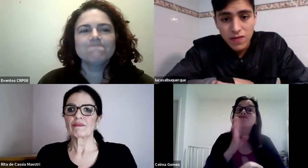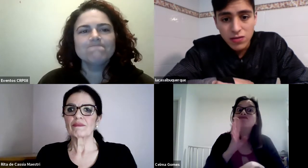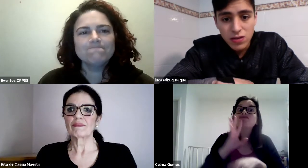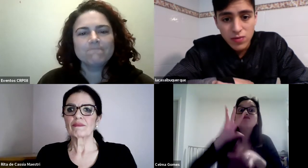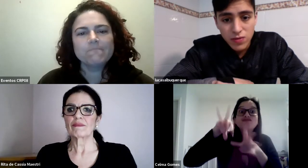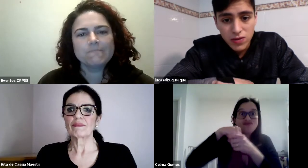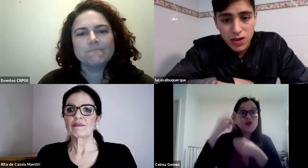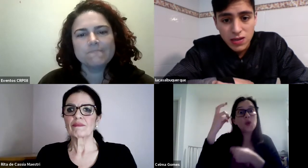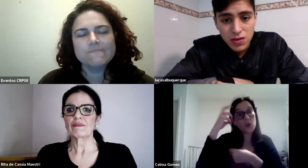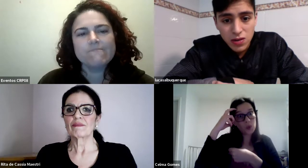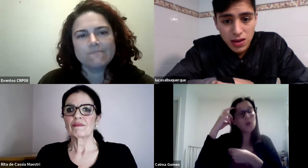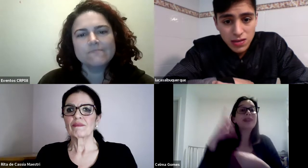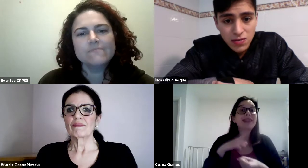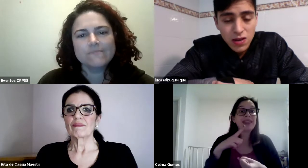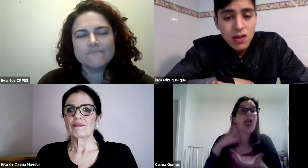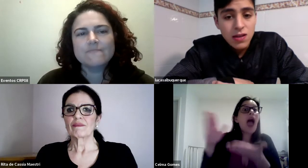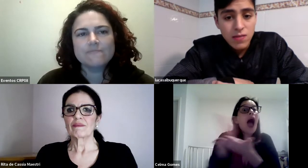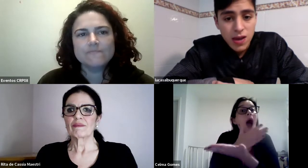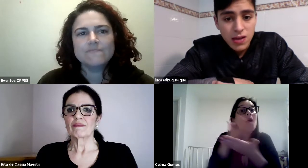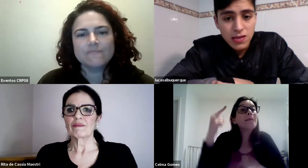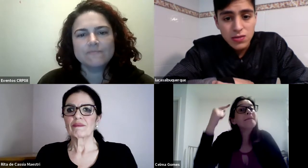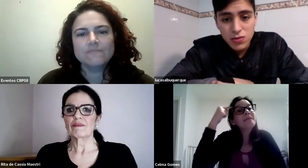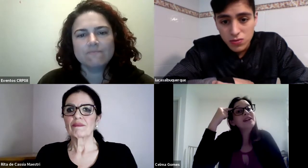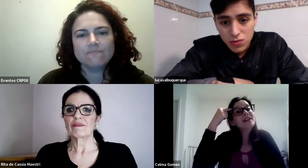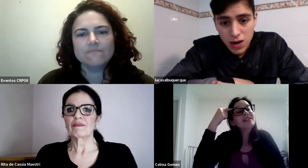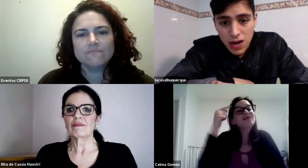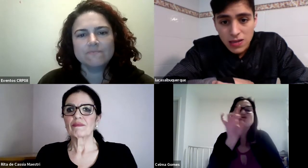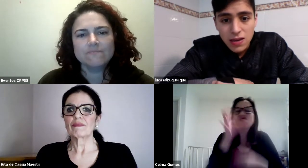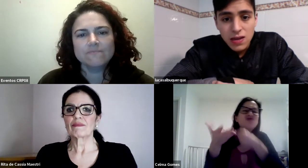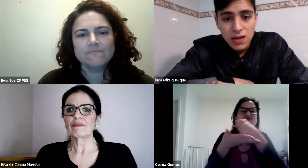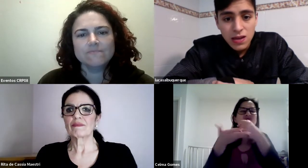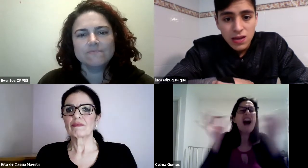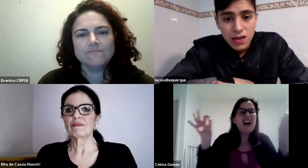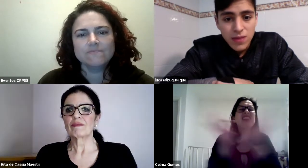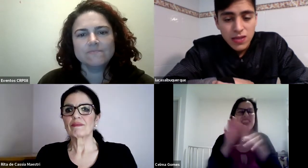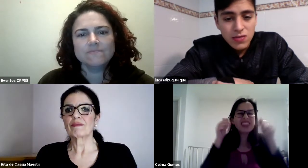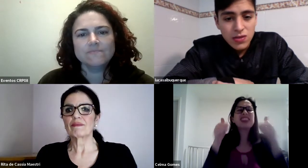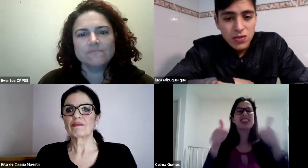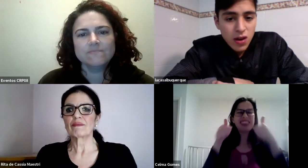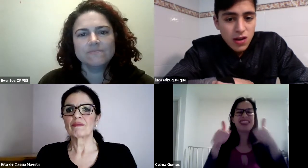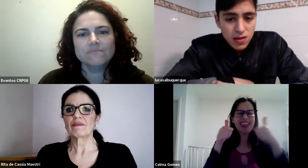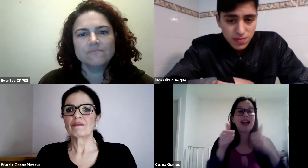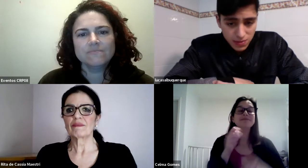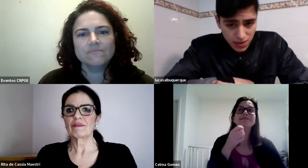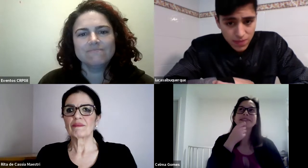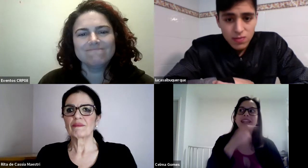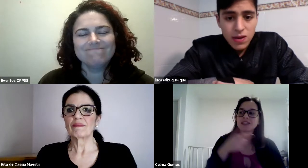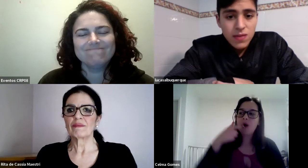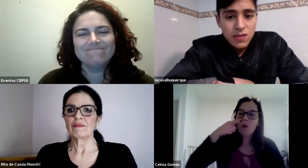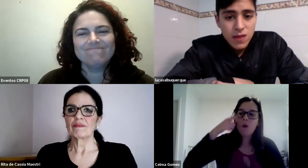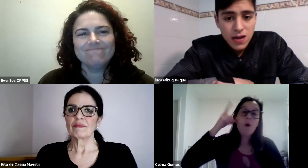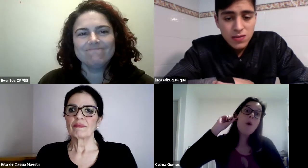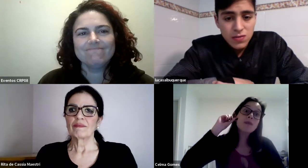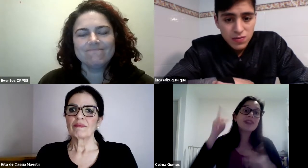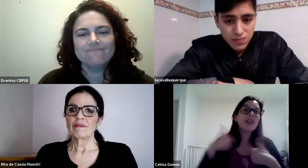a falta de profissionais que conheçam também as questões culturais e que pensam que só saber uma